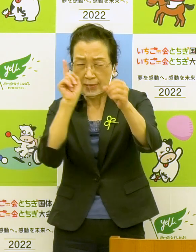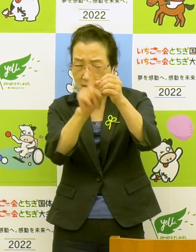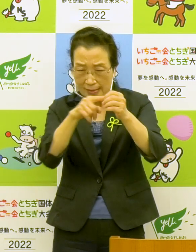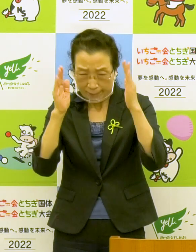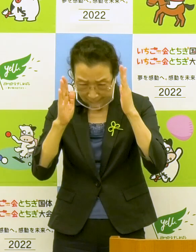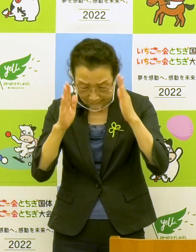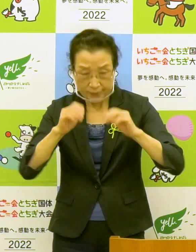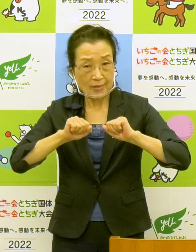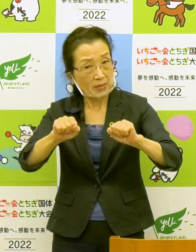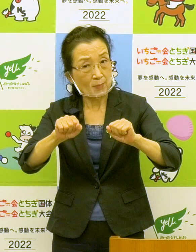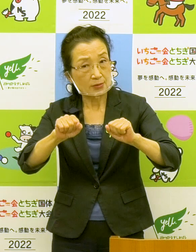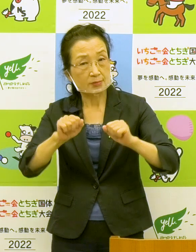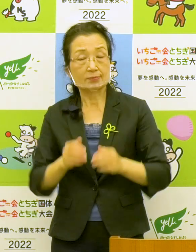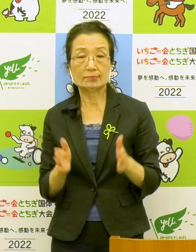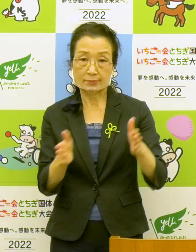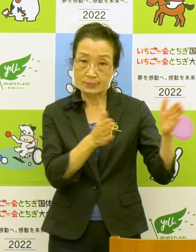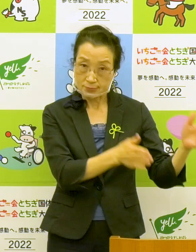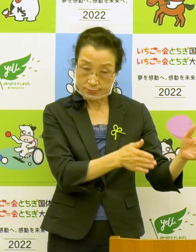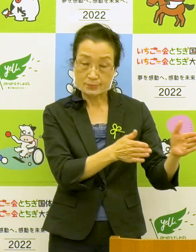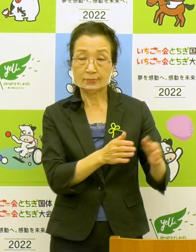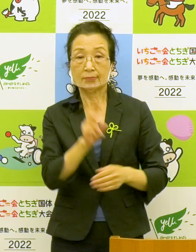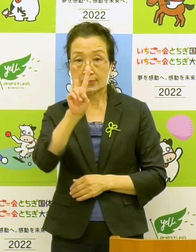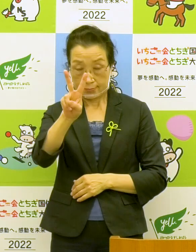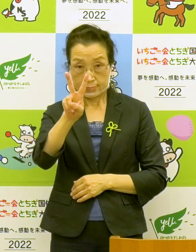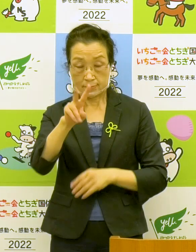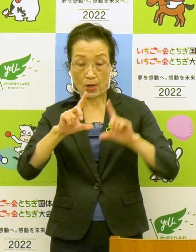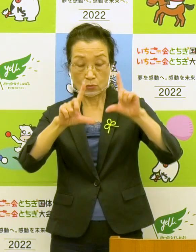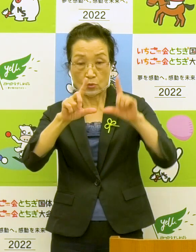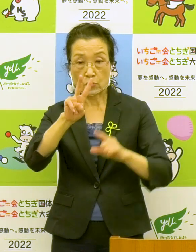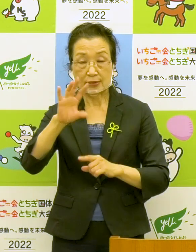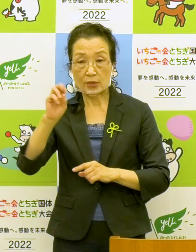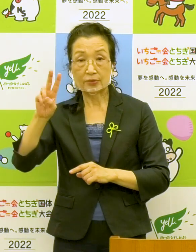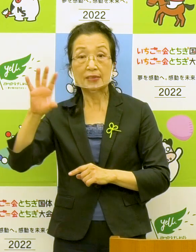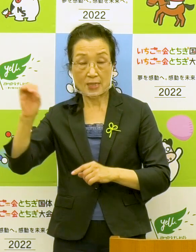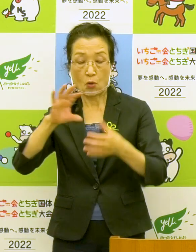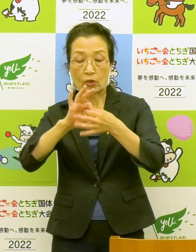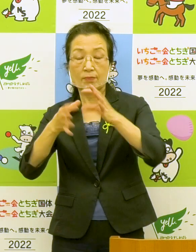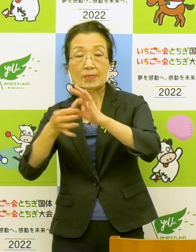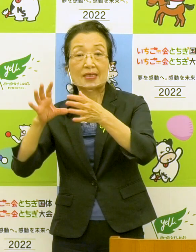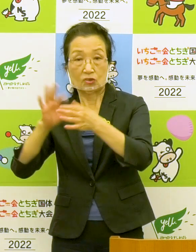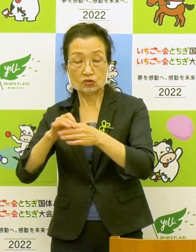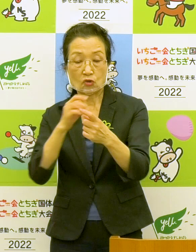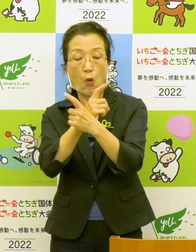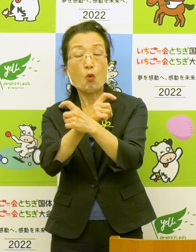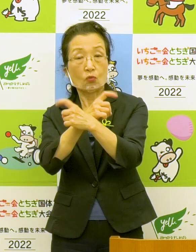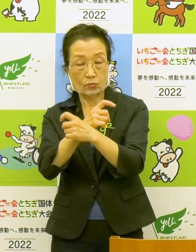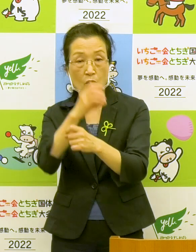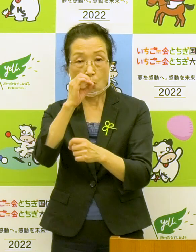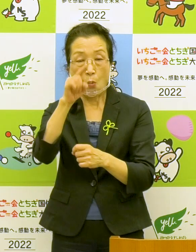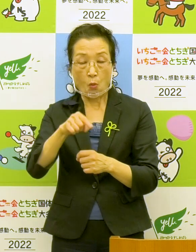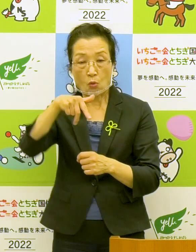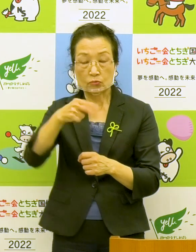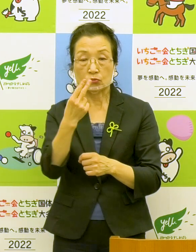ております。次に、括弧に東京2020オリンピックオーストリア共和国トライアスロン